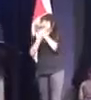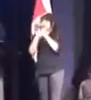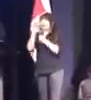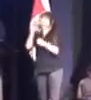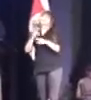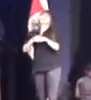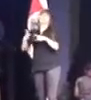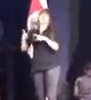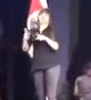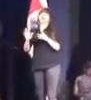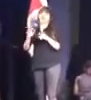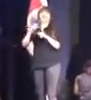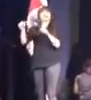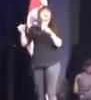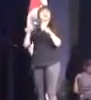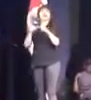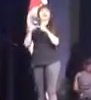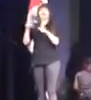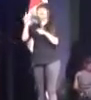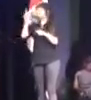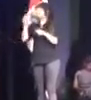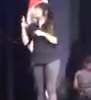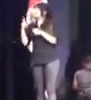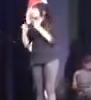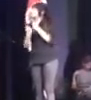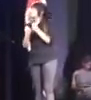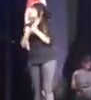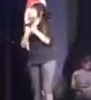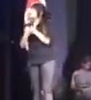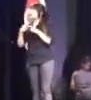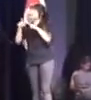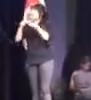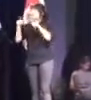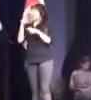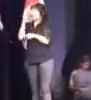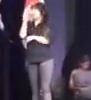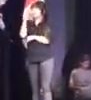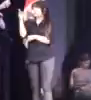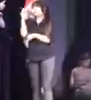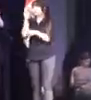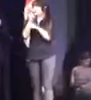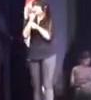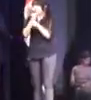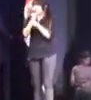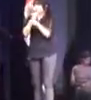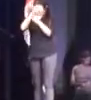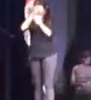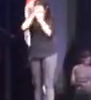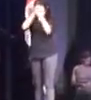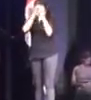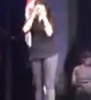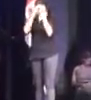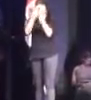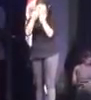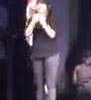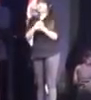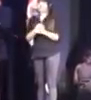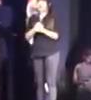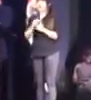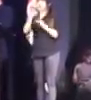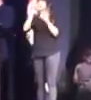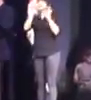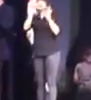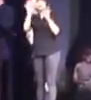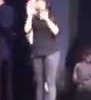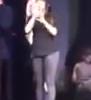profesional de campo. Este cogestor está en terreno y va, trabaja directamente con las familias,